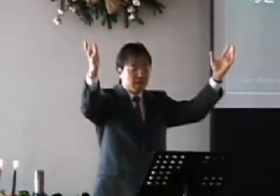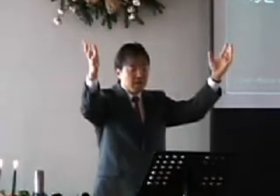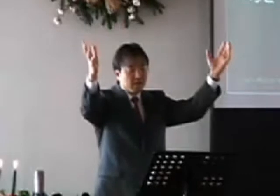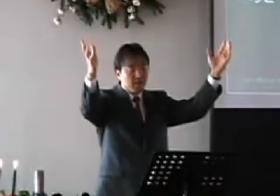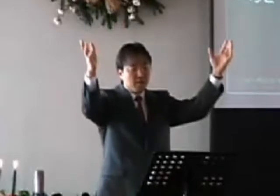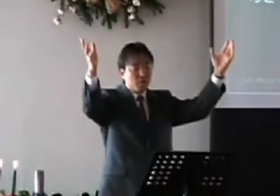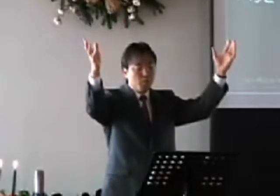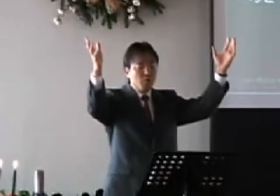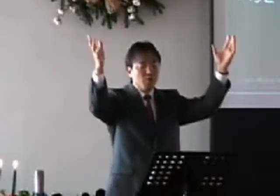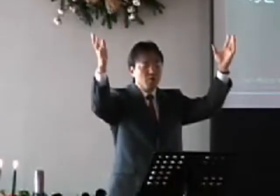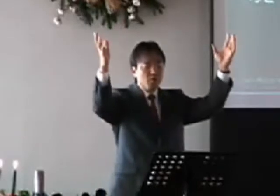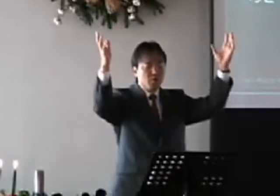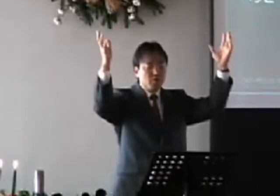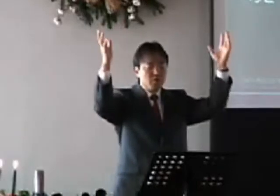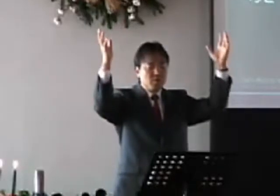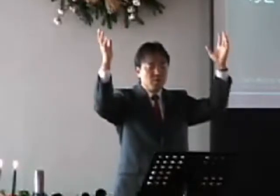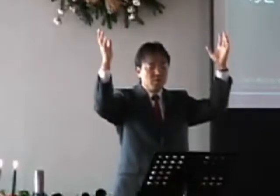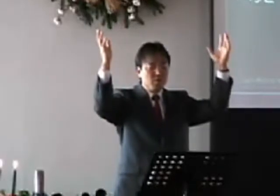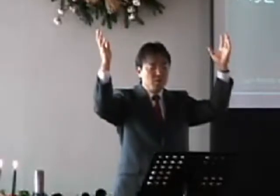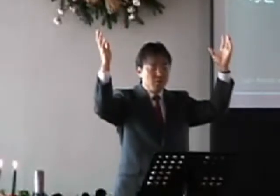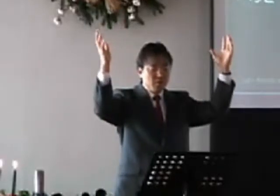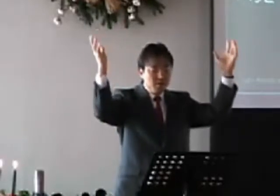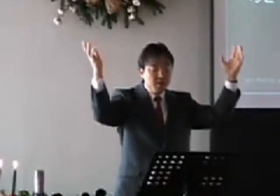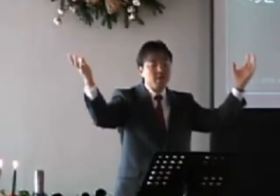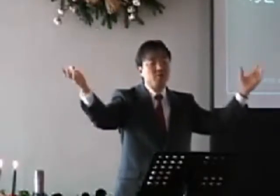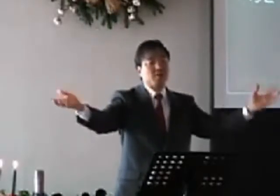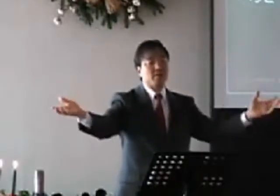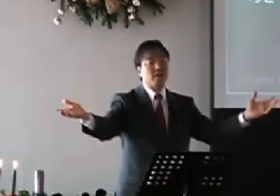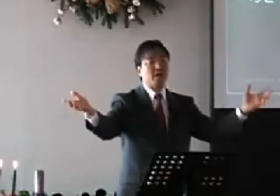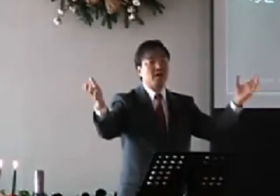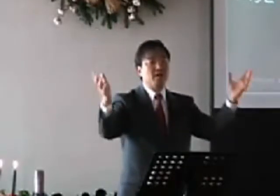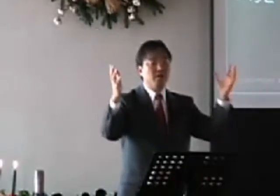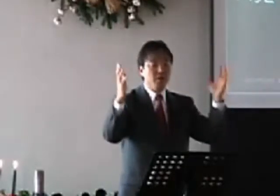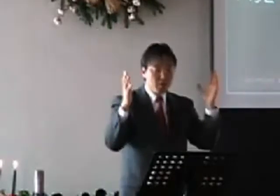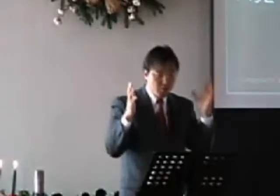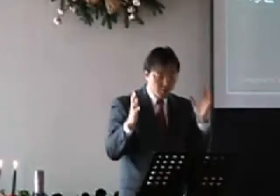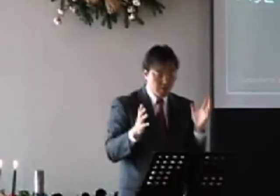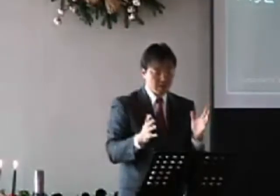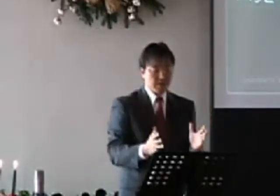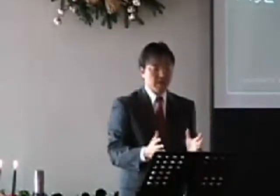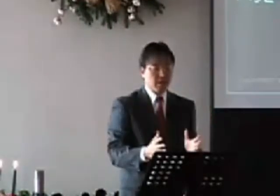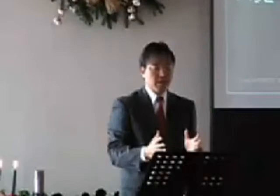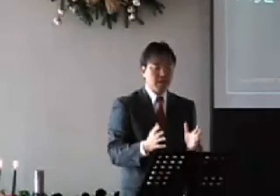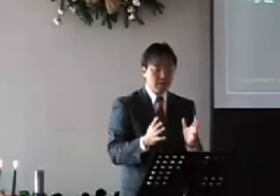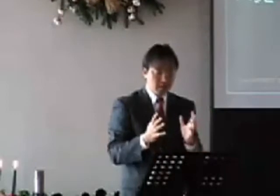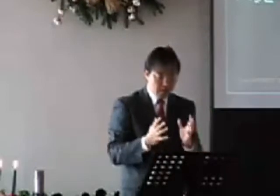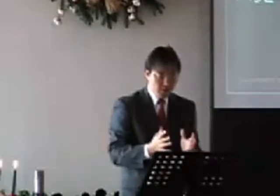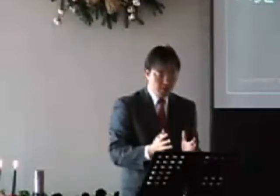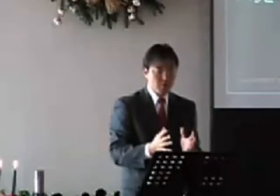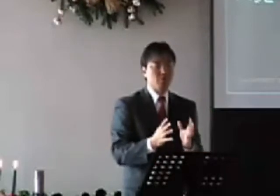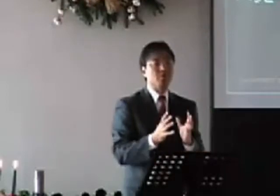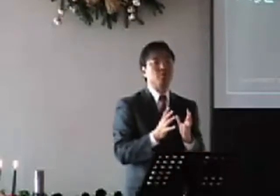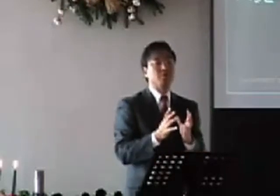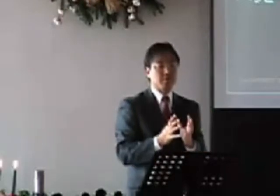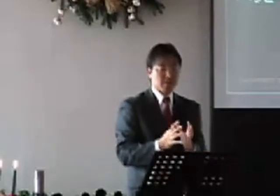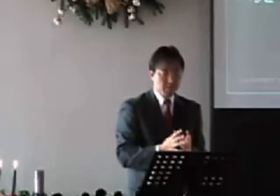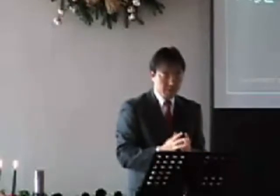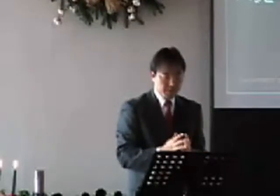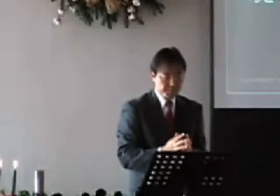様は神様で、神の右の座に座しておられた方ですけれども